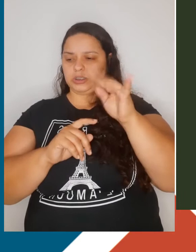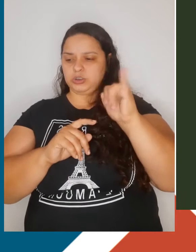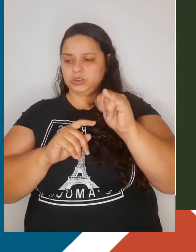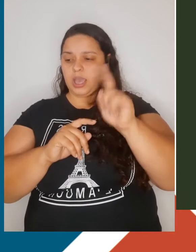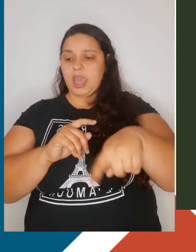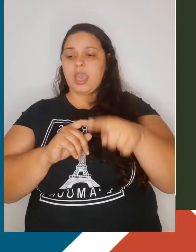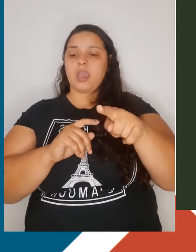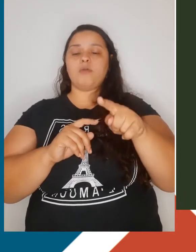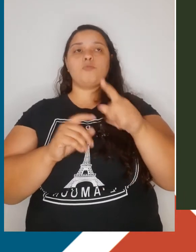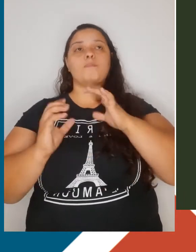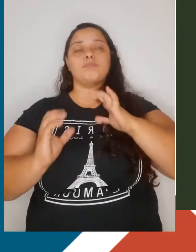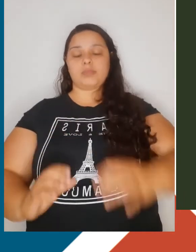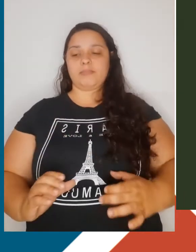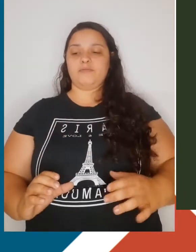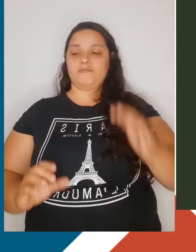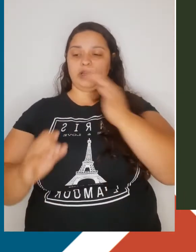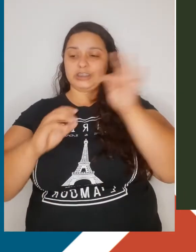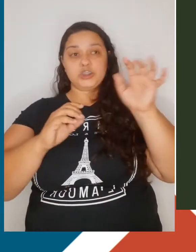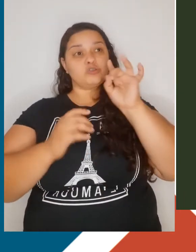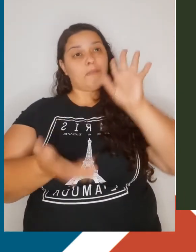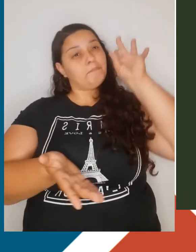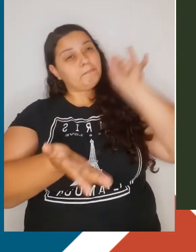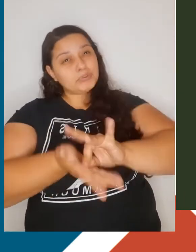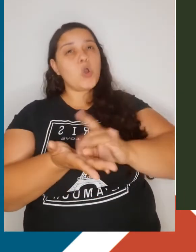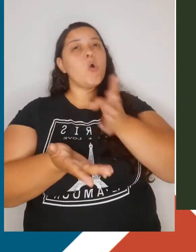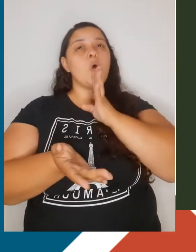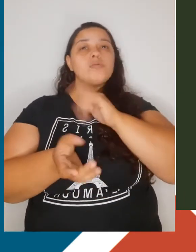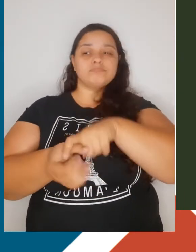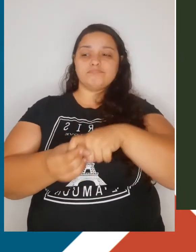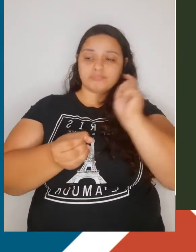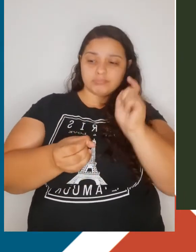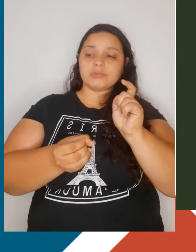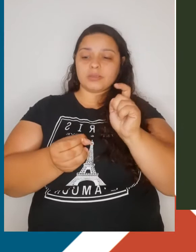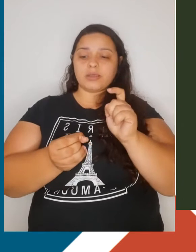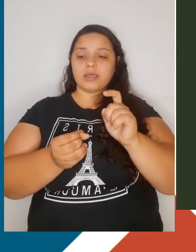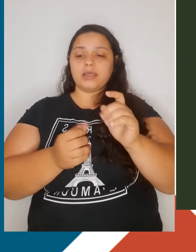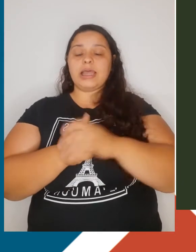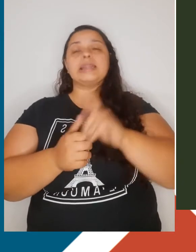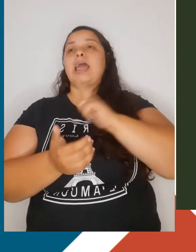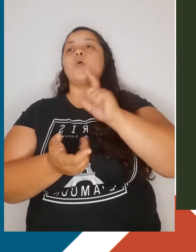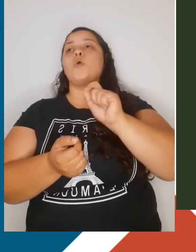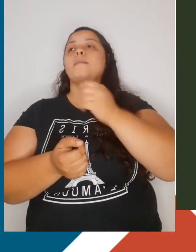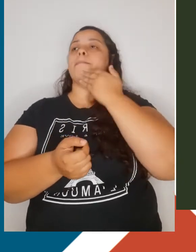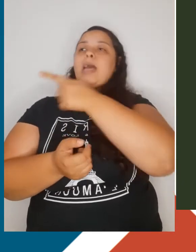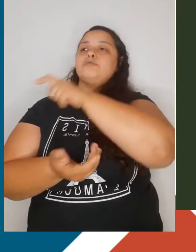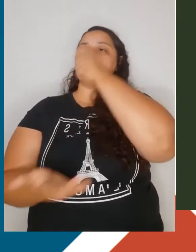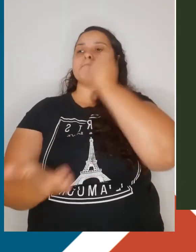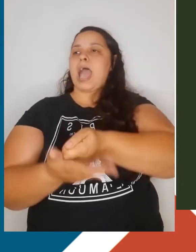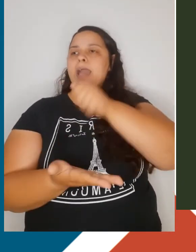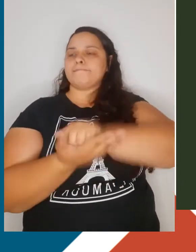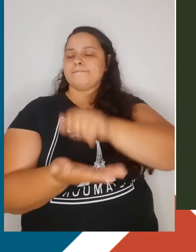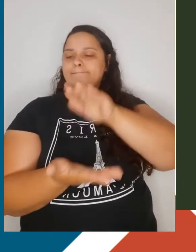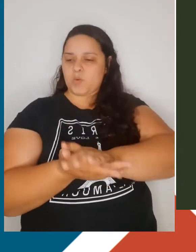Haiti é o comportamento francês, que só reconhece a emancipação em 1825 e mediante a uma alta